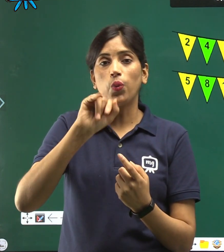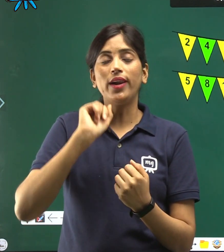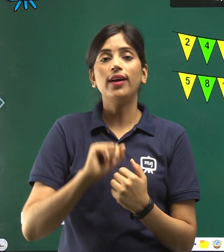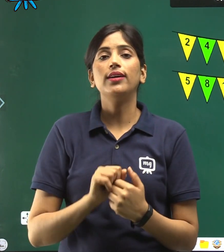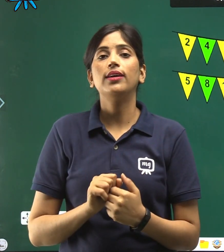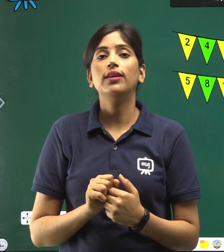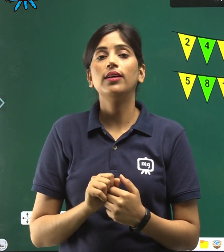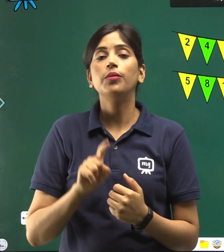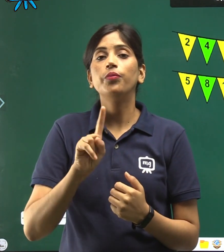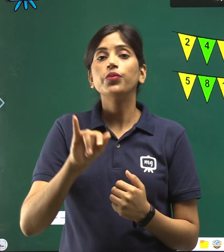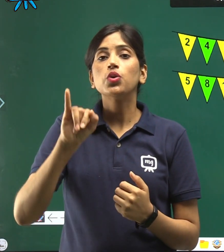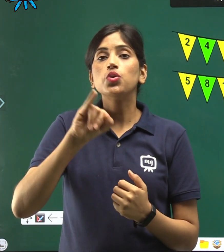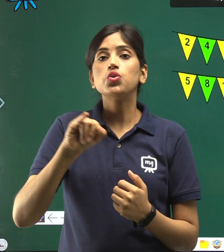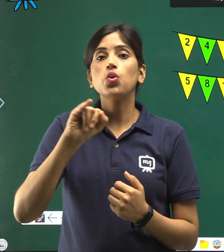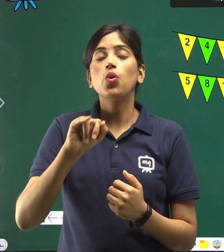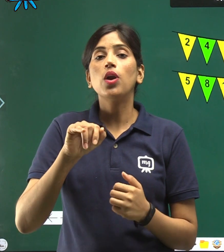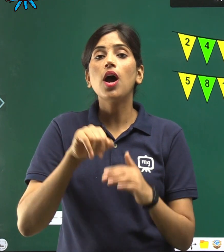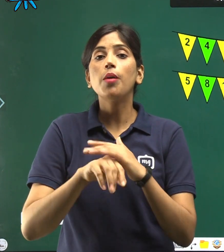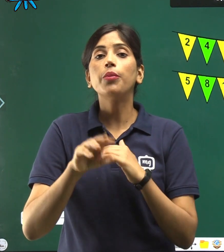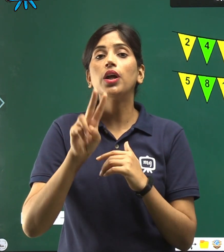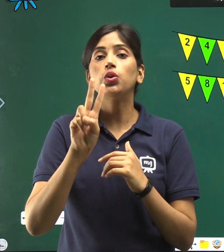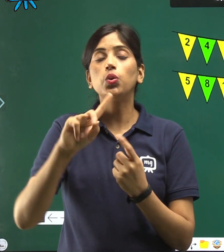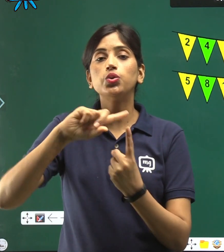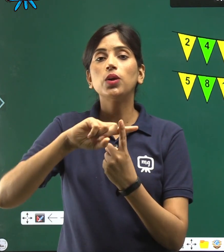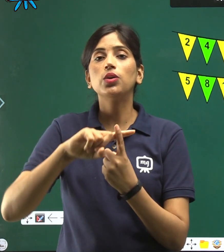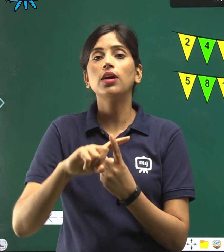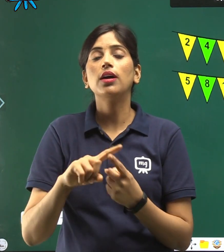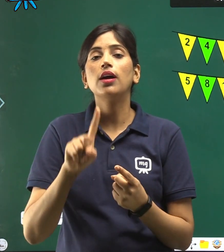16। 16 में 2 जोड़े तो